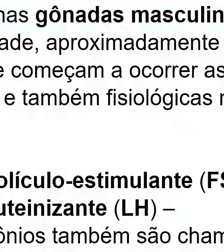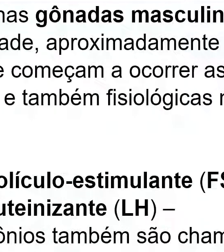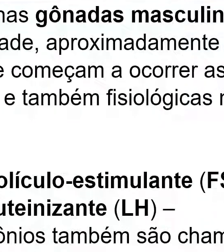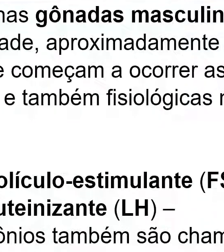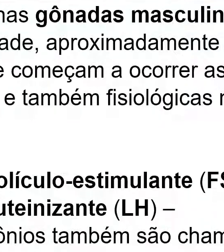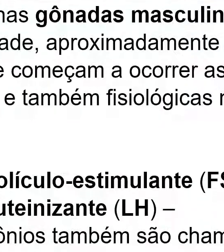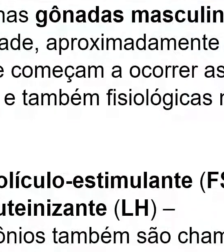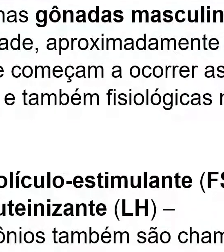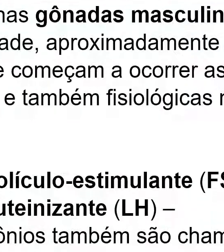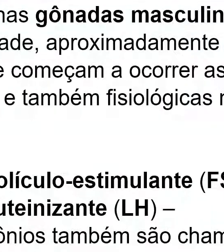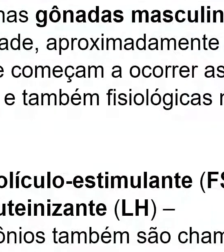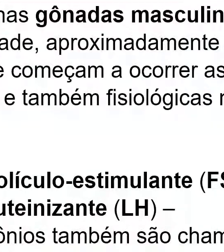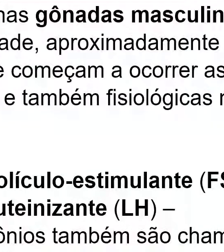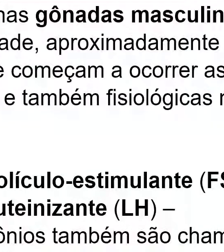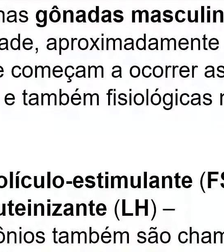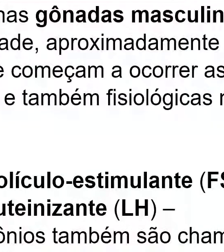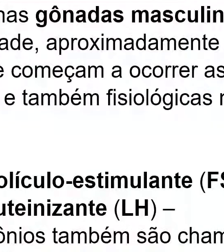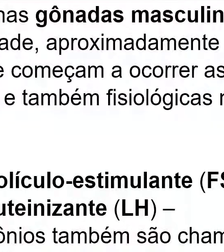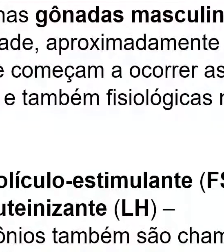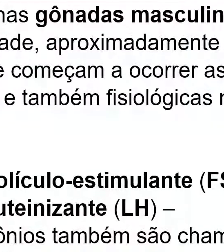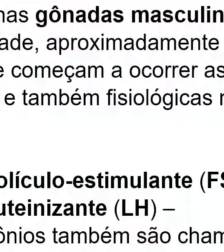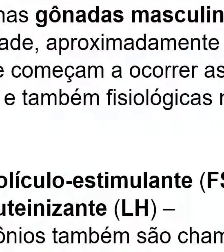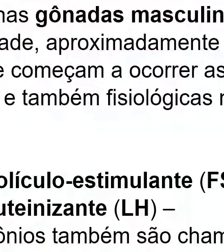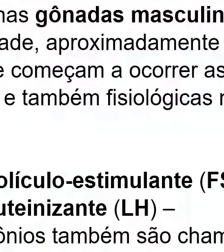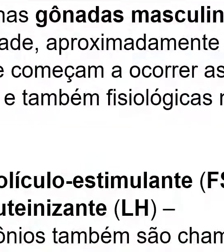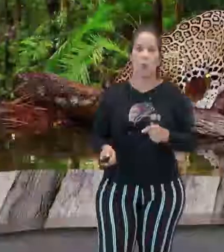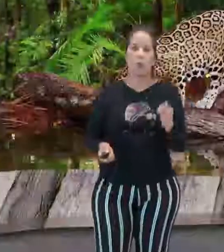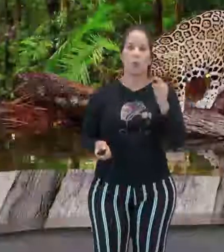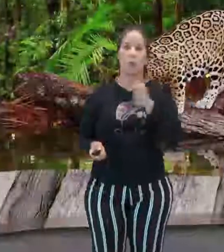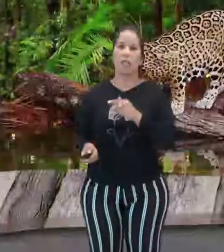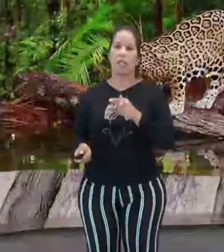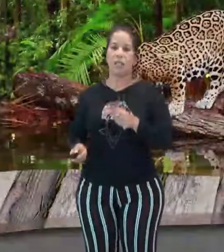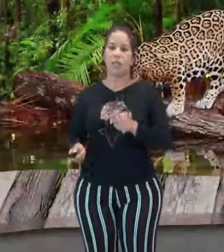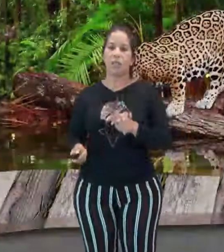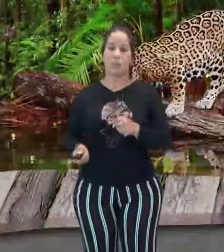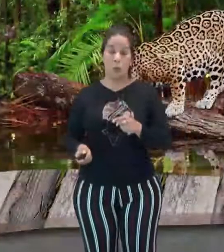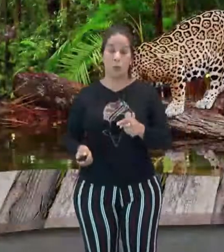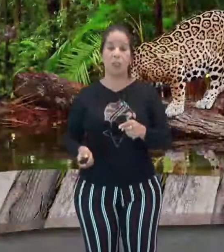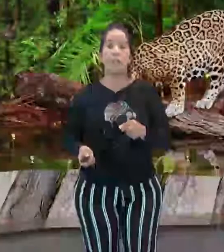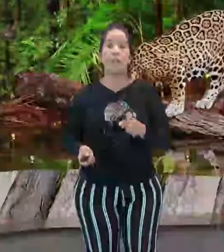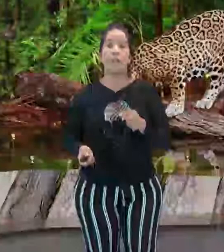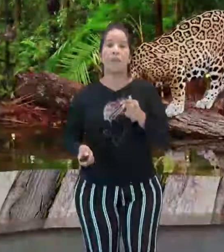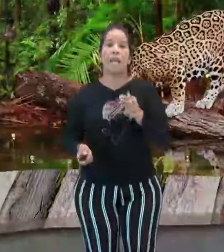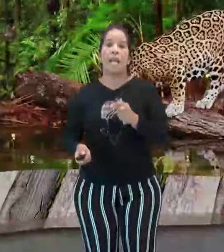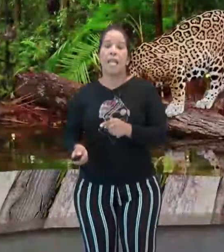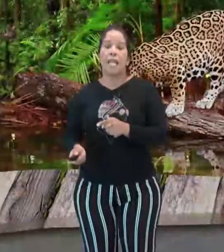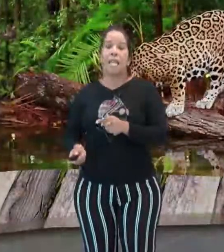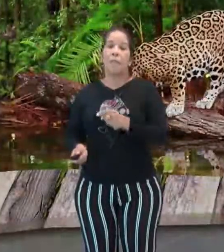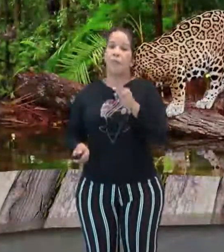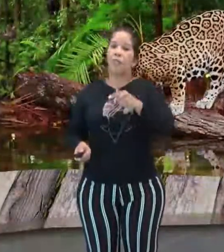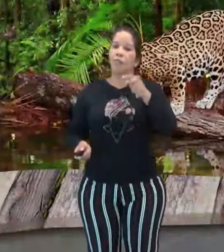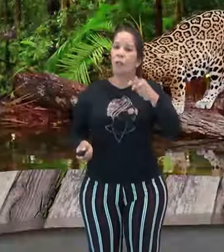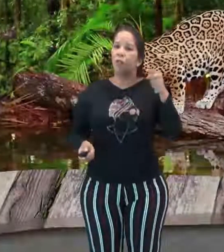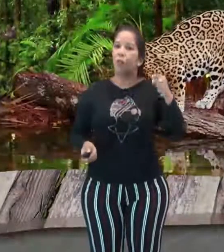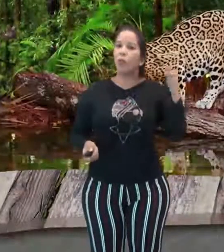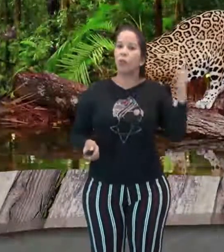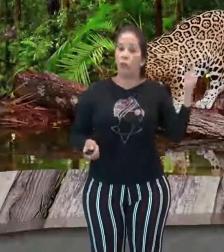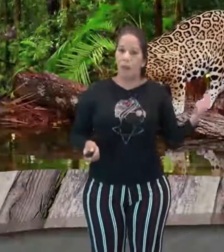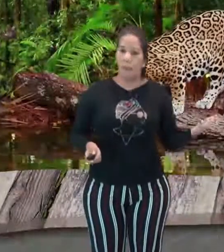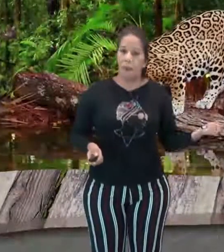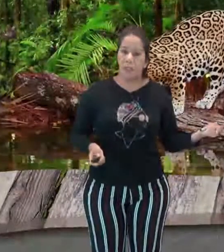2 hormônios são importantes, tá? Dentro das gônadas, são produzidos nas gônadas e por isso eles são chamados